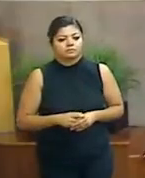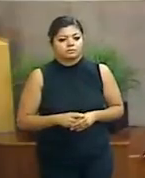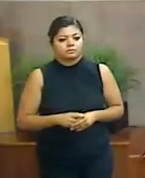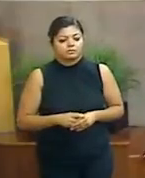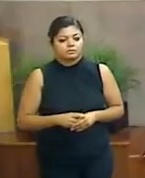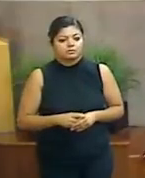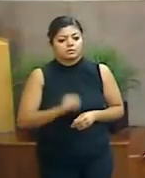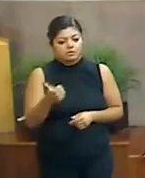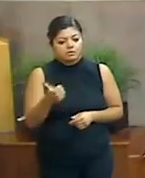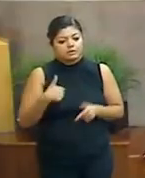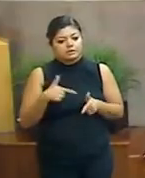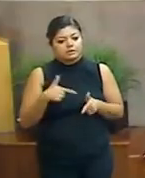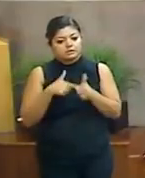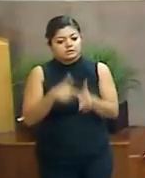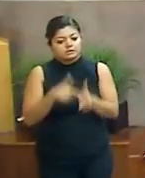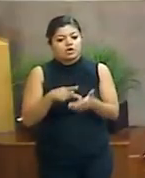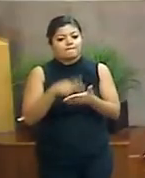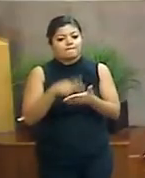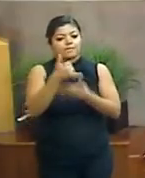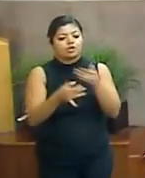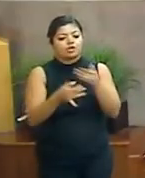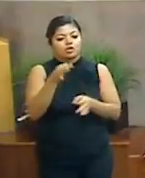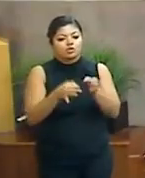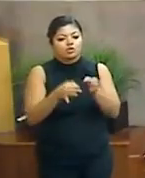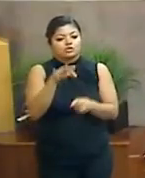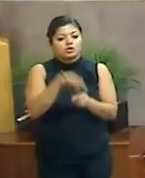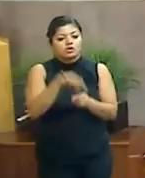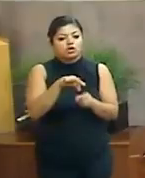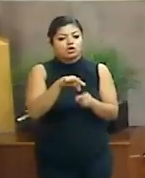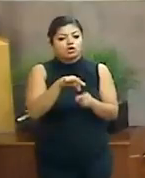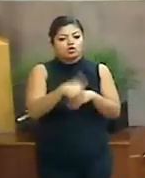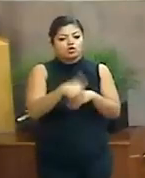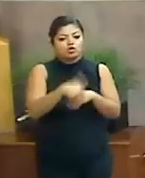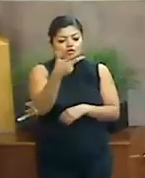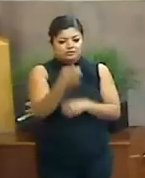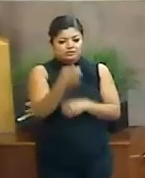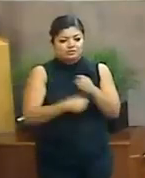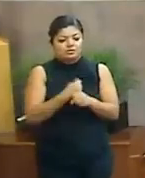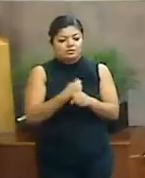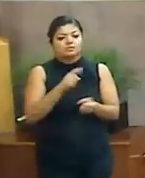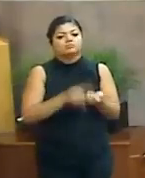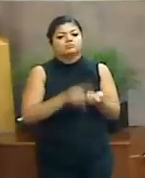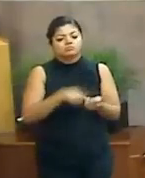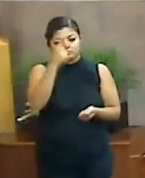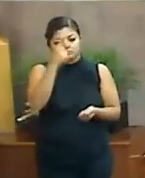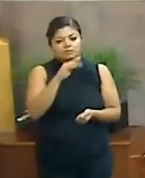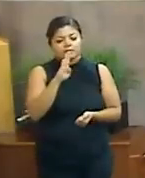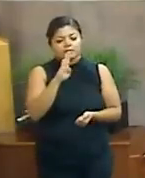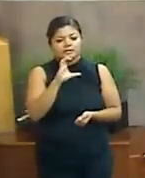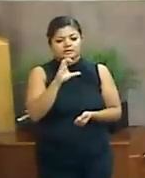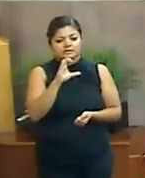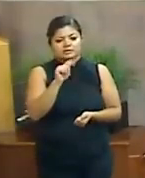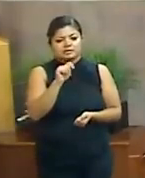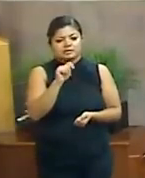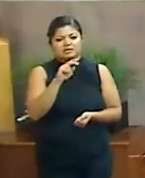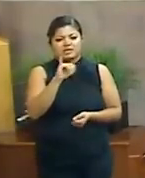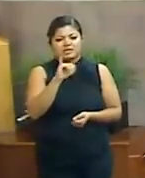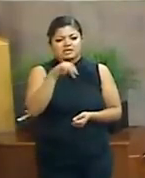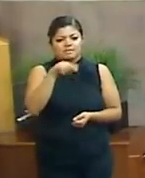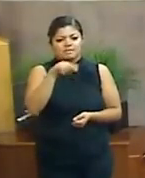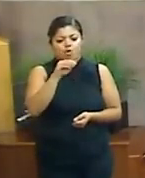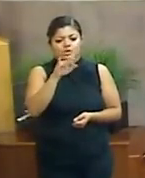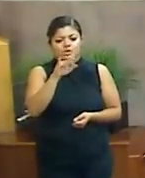continúo con el proyecto de electoral 8 de este año promovido por verse tentadora inmobiliaria actualmente su